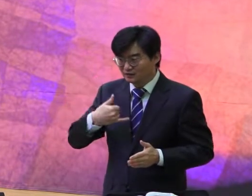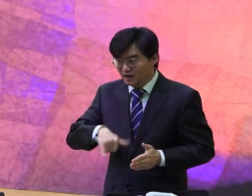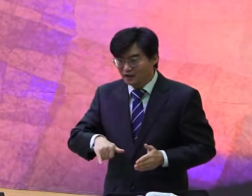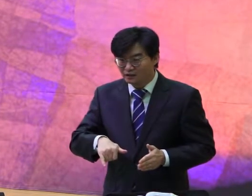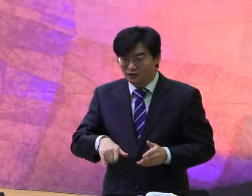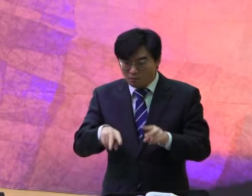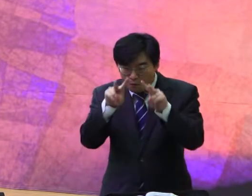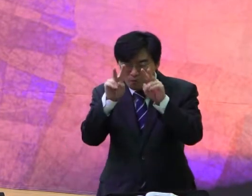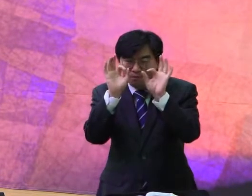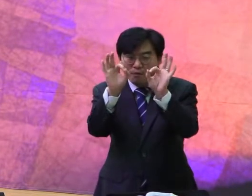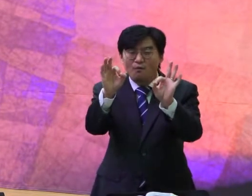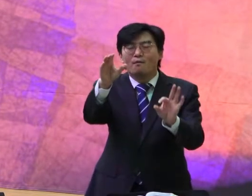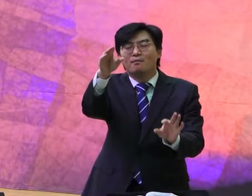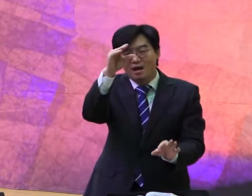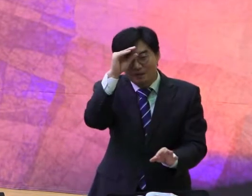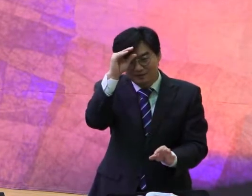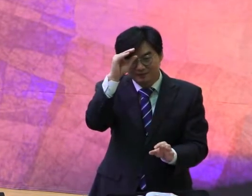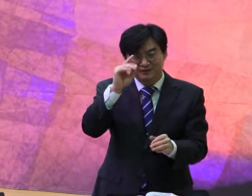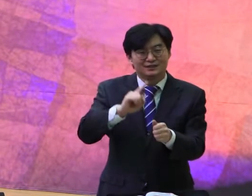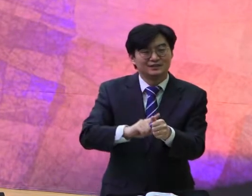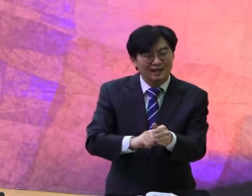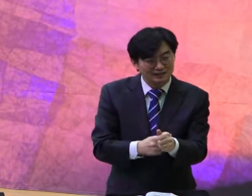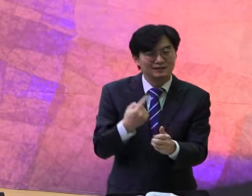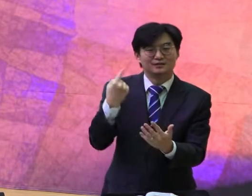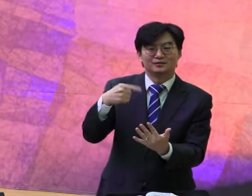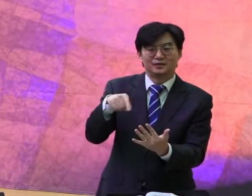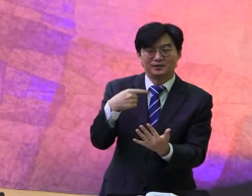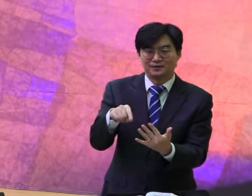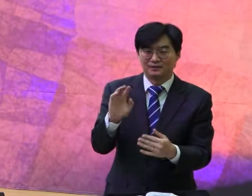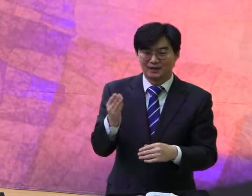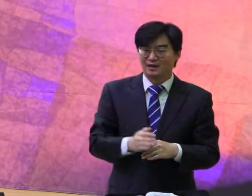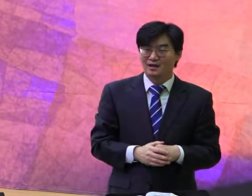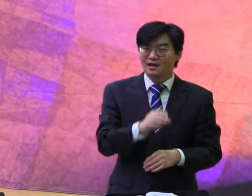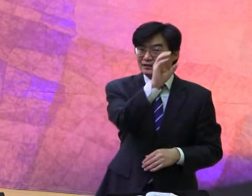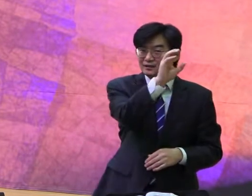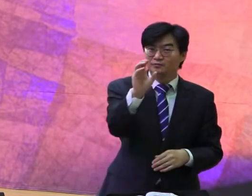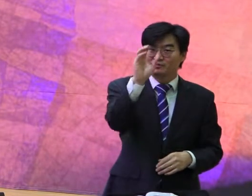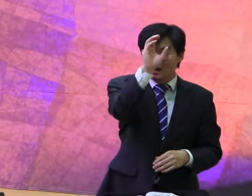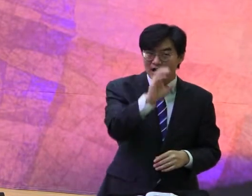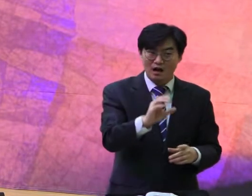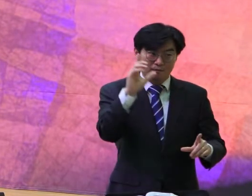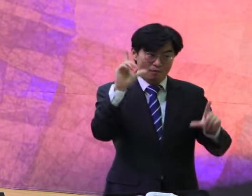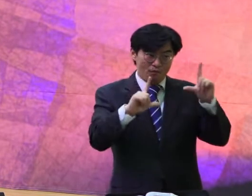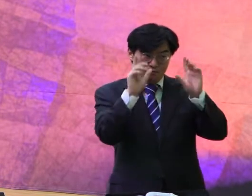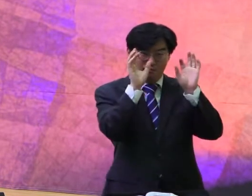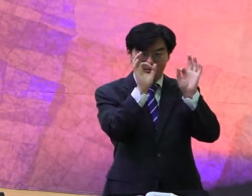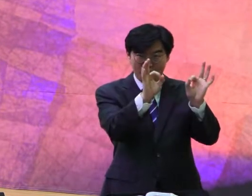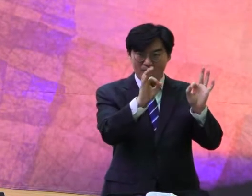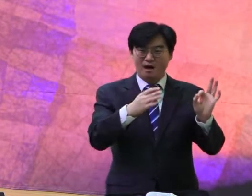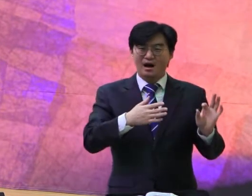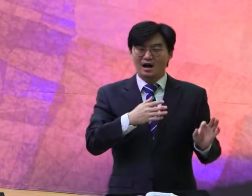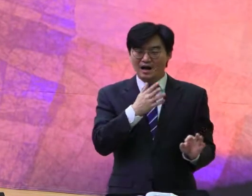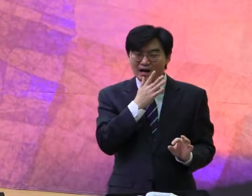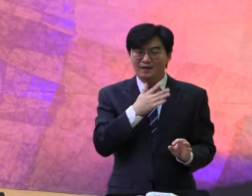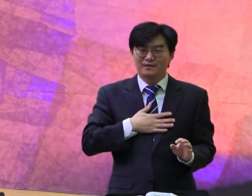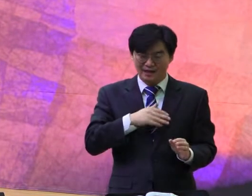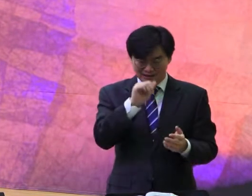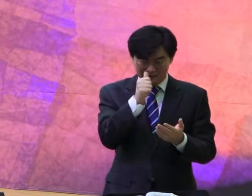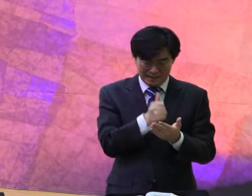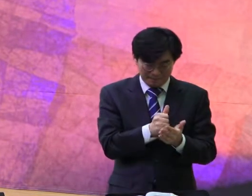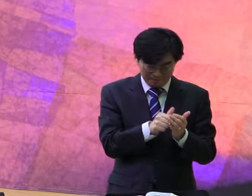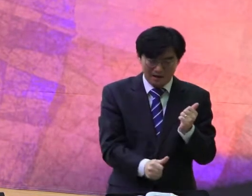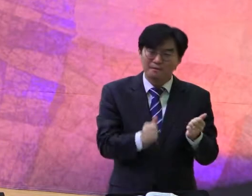되기를 축복합니다. 여러분의 삶에서 십자가가 드러나게 되기를 축복합니다. 정말 십자가를